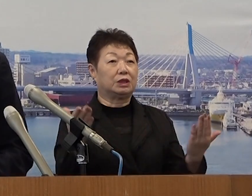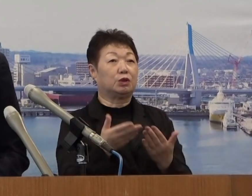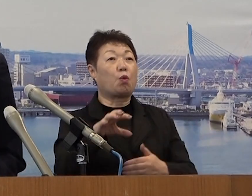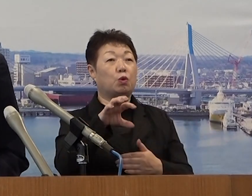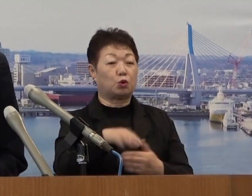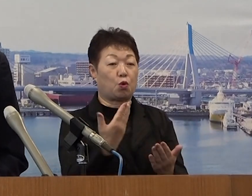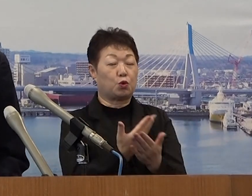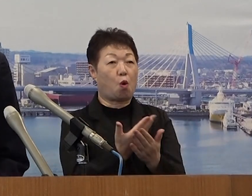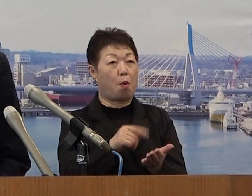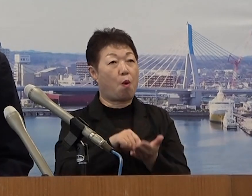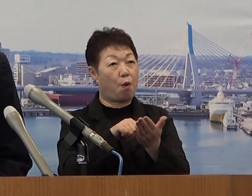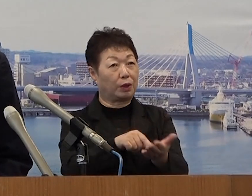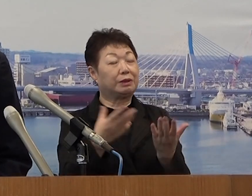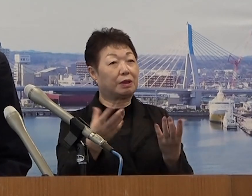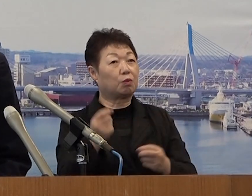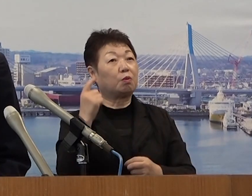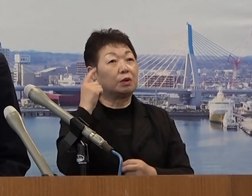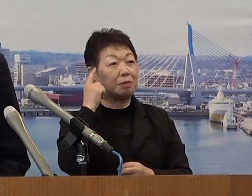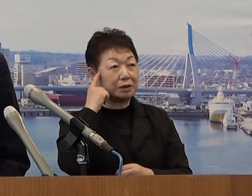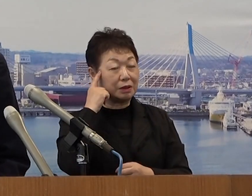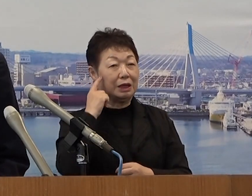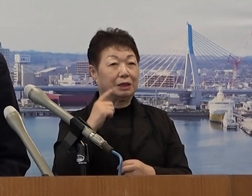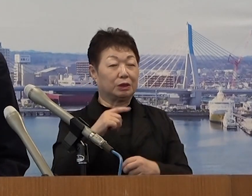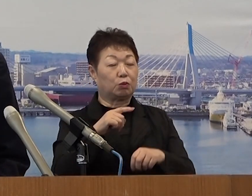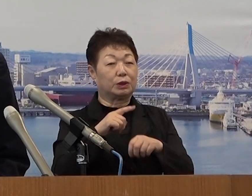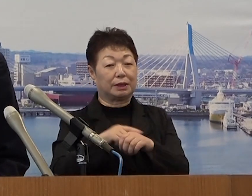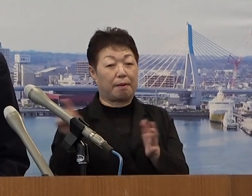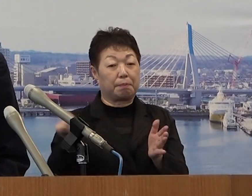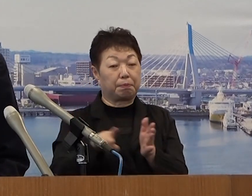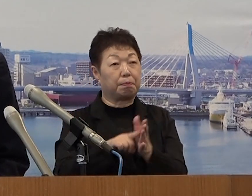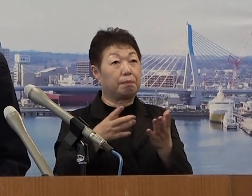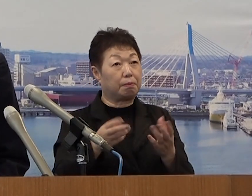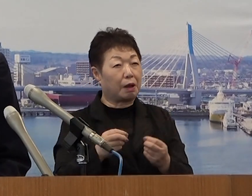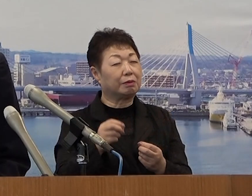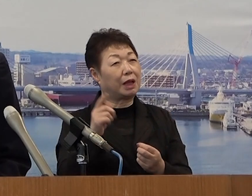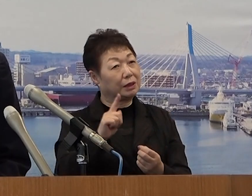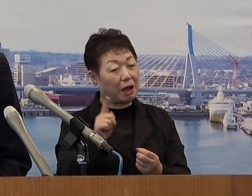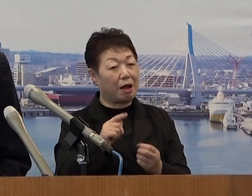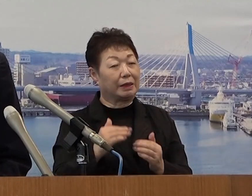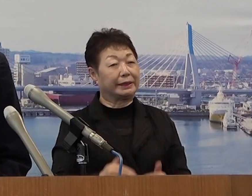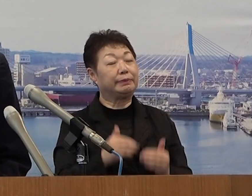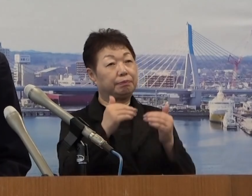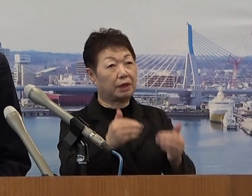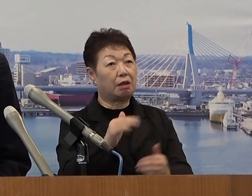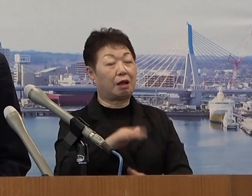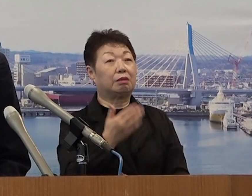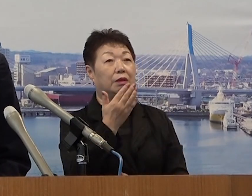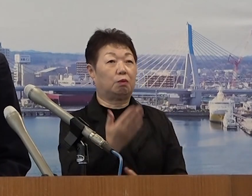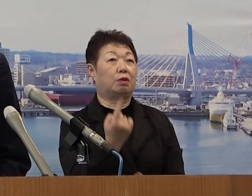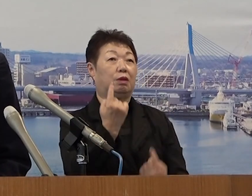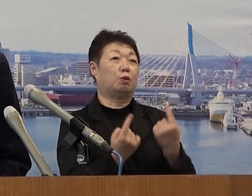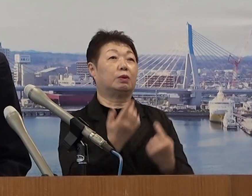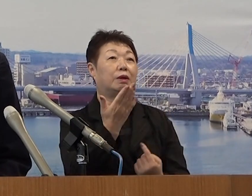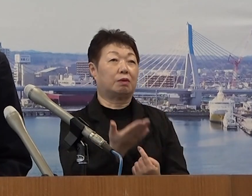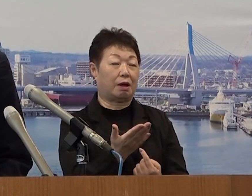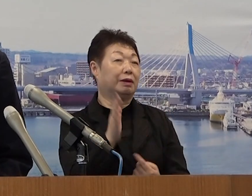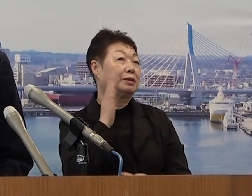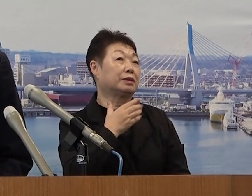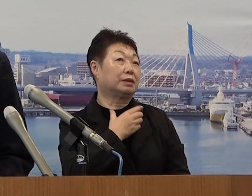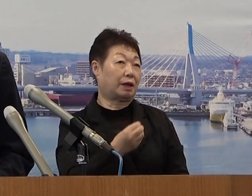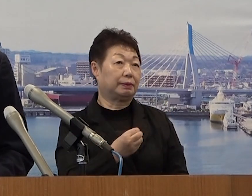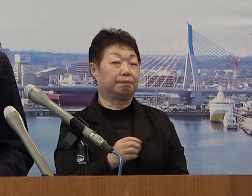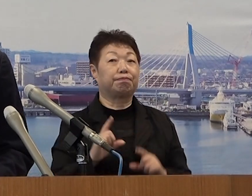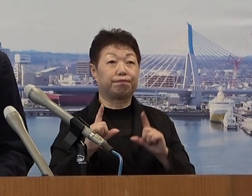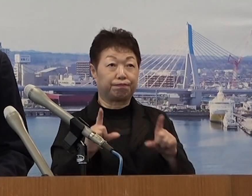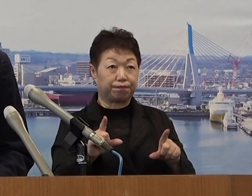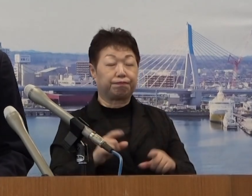要望に行ったかと思うんですが、はい、まあ、少し時間が経ちましたが、その後何かこう進展があったかというのはいかがでしょうか。 は